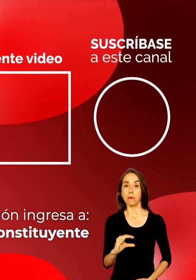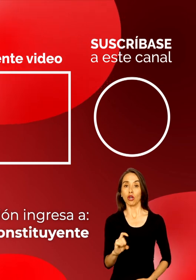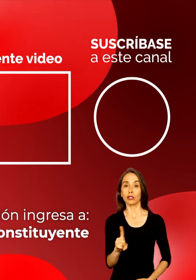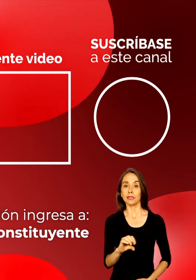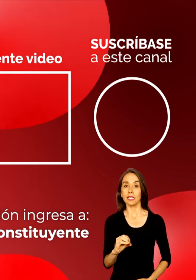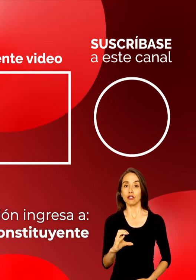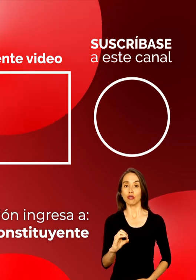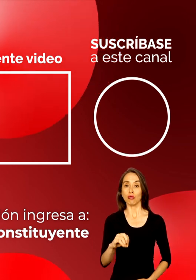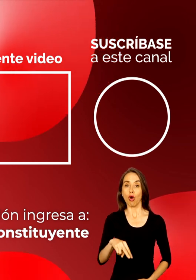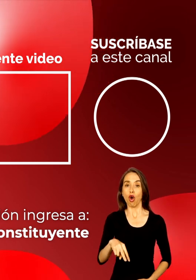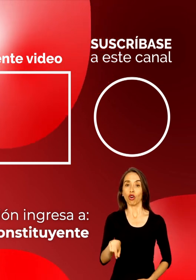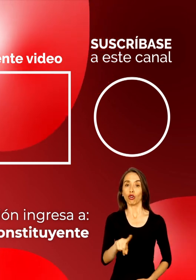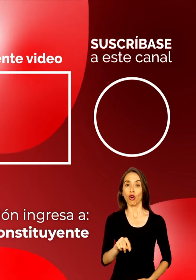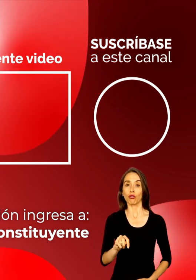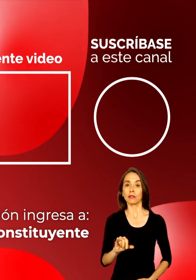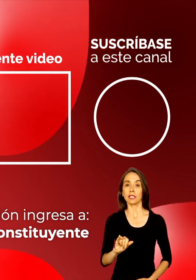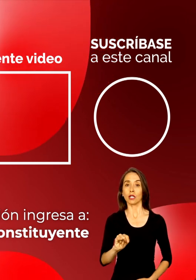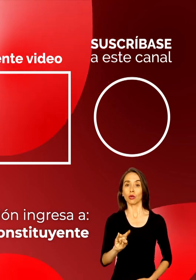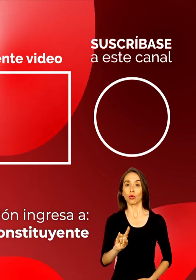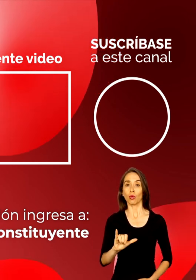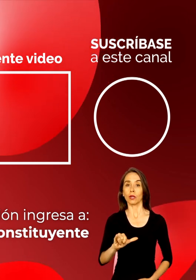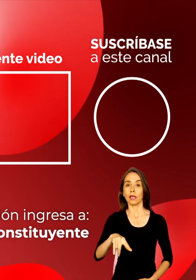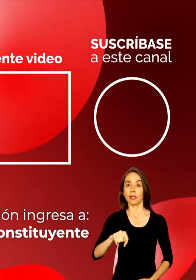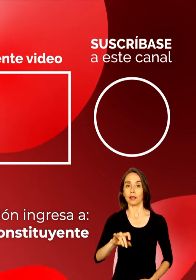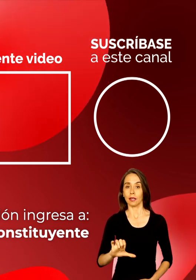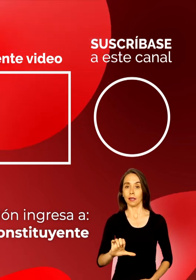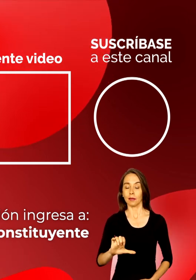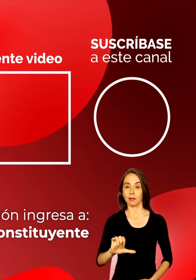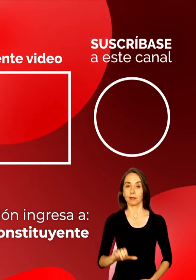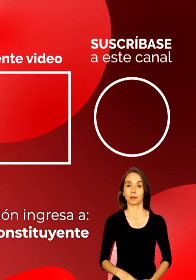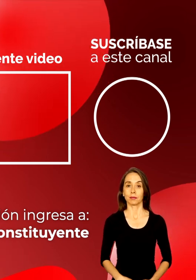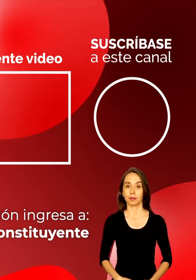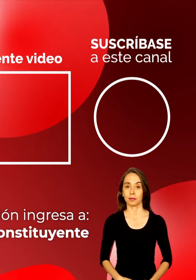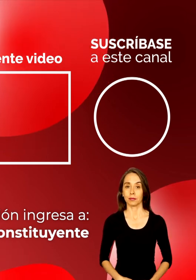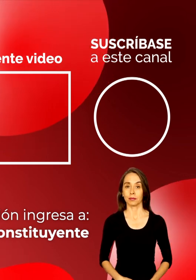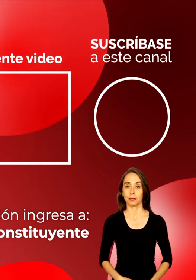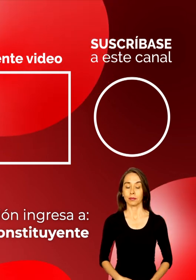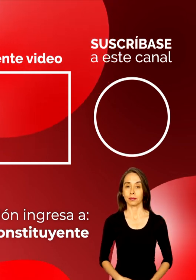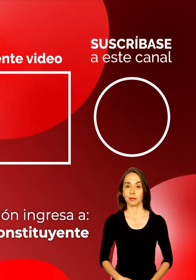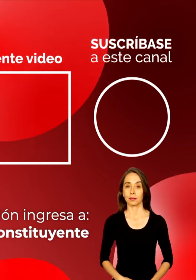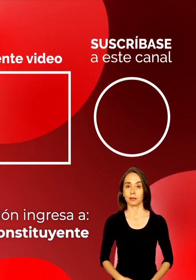constituyente. constituyente. www.bcn.cl slash proceso constituyente. região. 풋